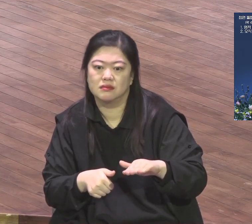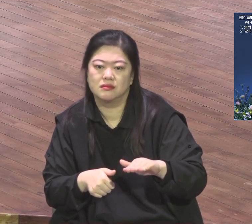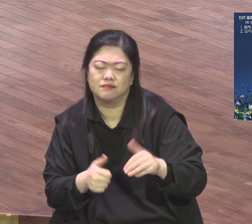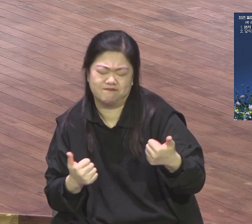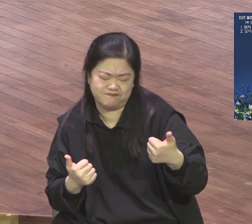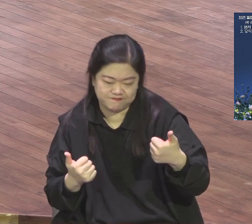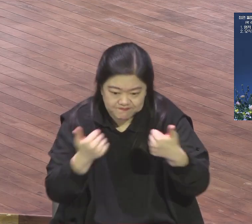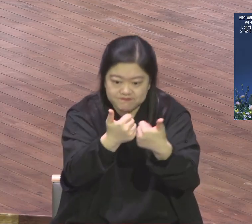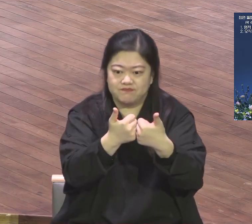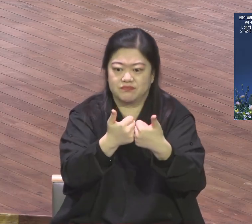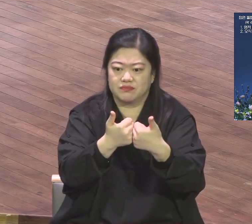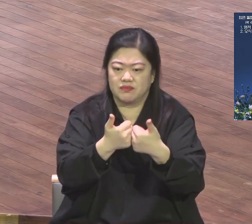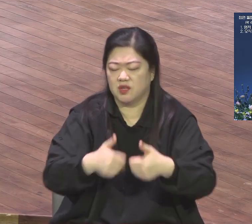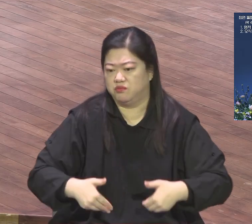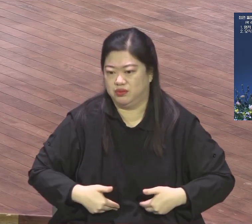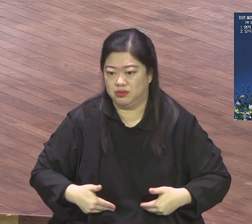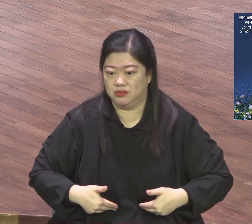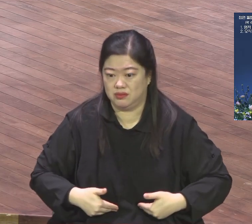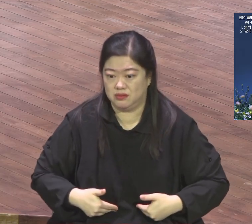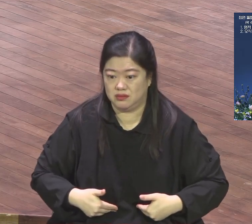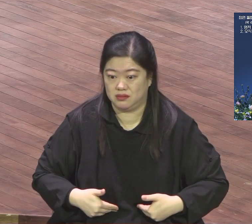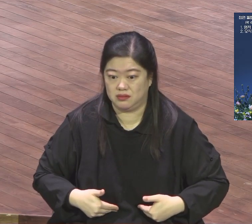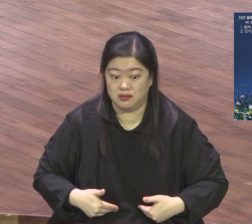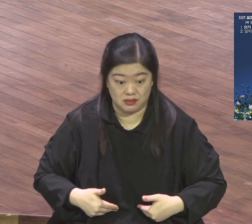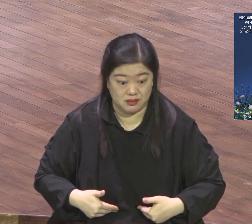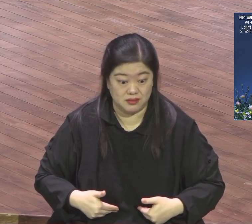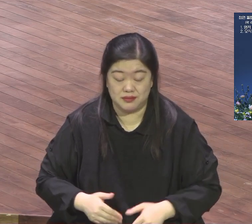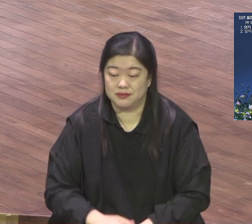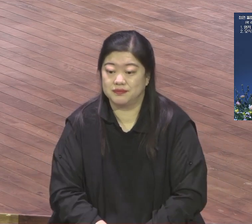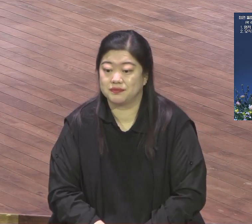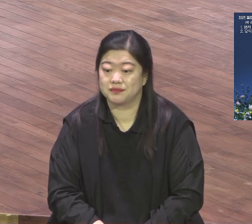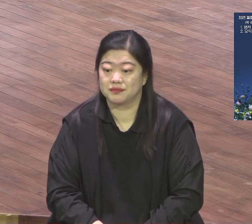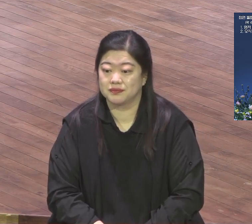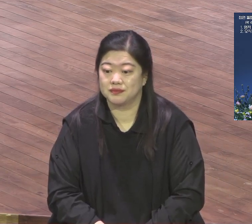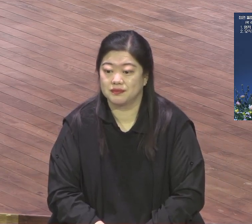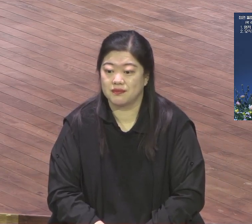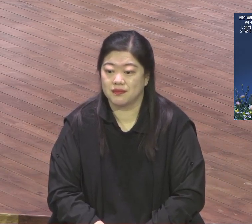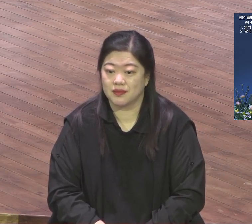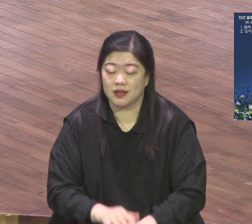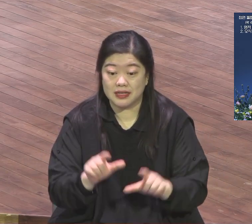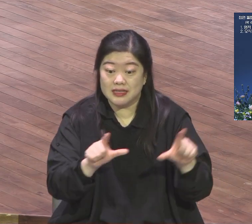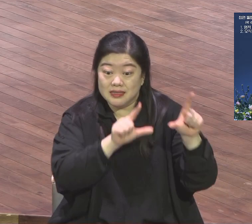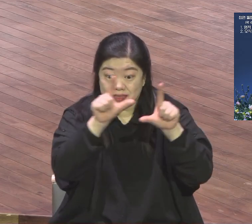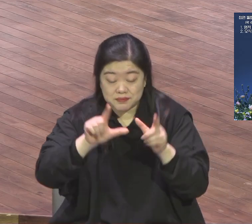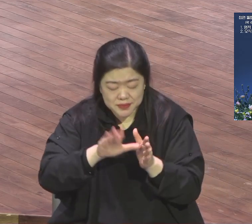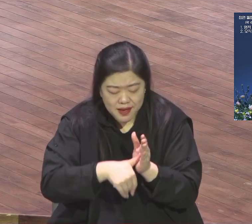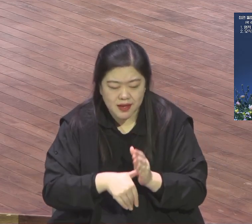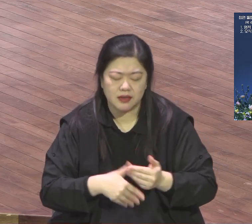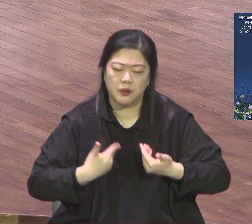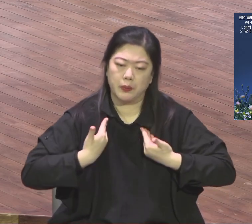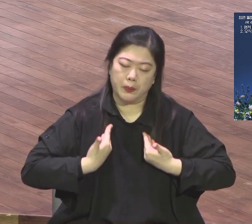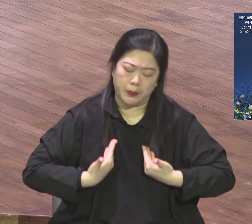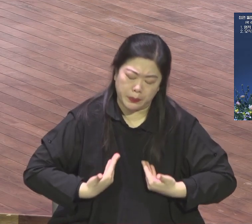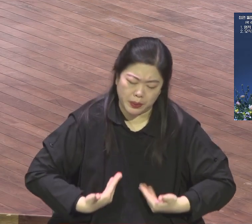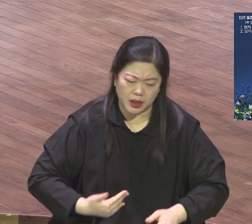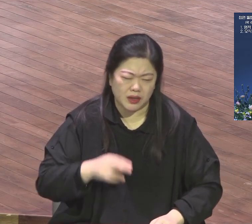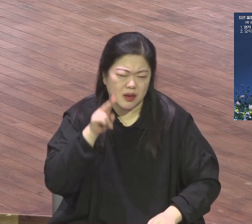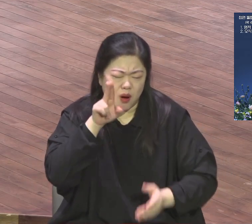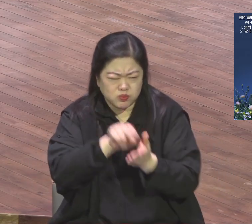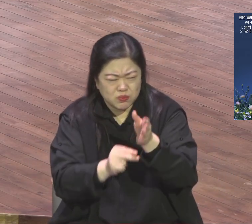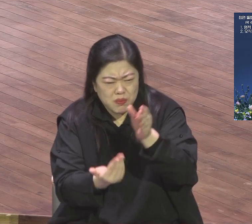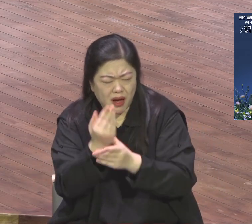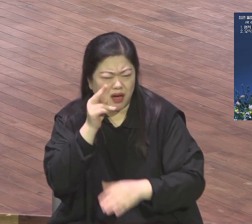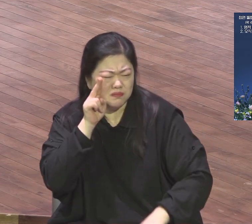이루어졌어요. 아멘. 그래서 인생 풍랑이 크든 적든 놓치지 말아야 될